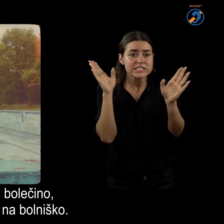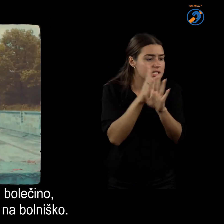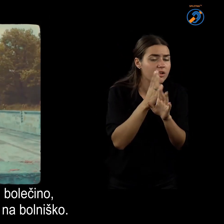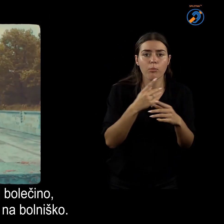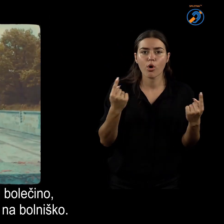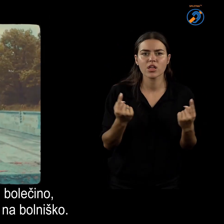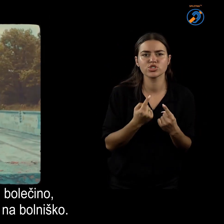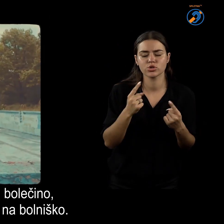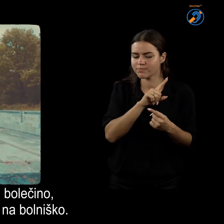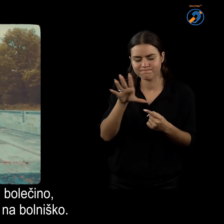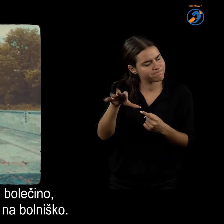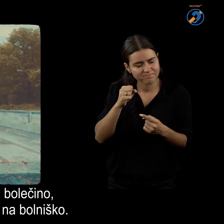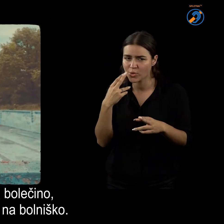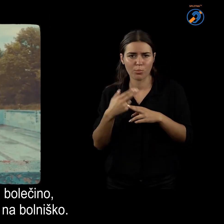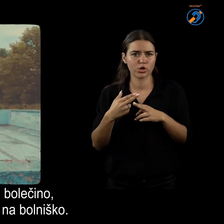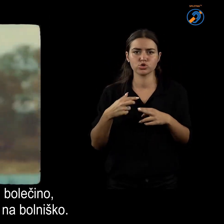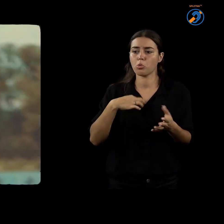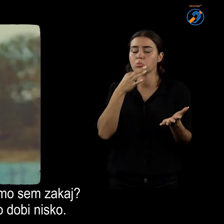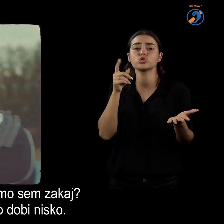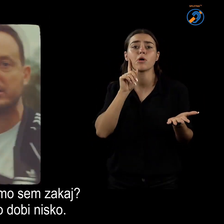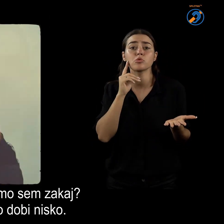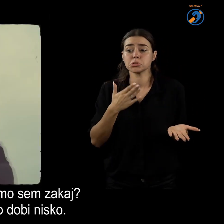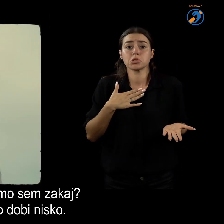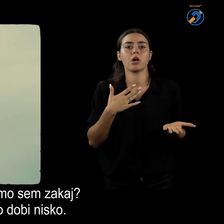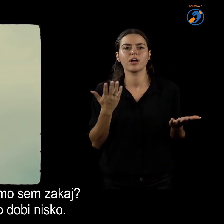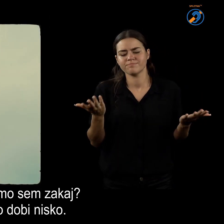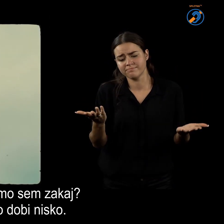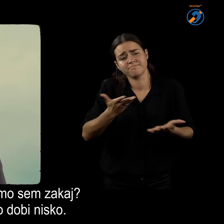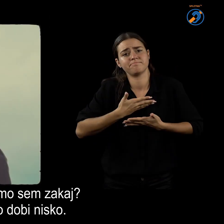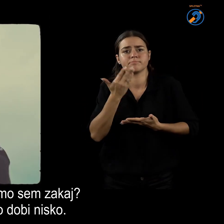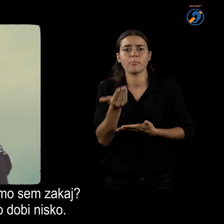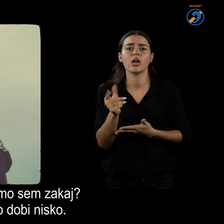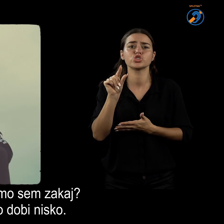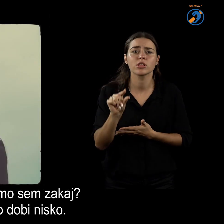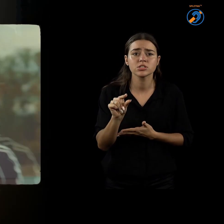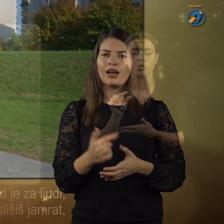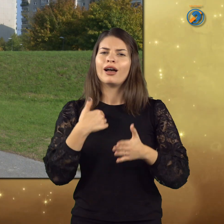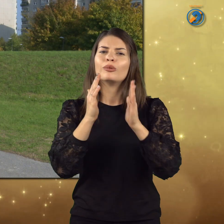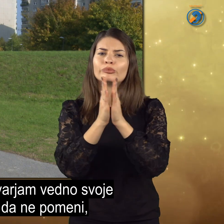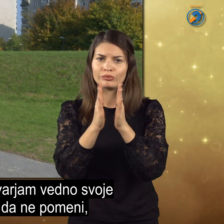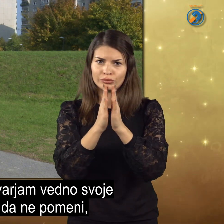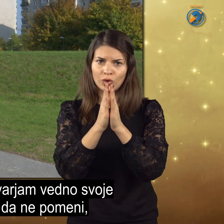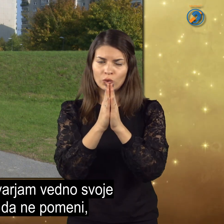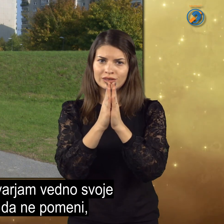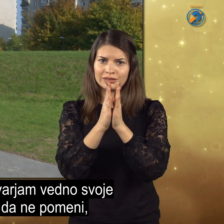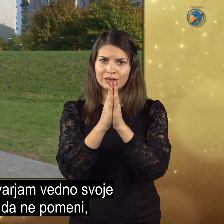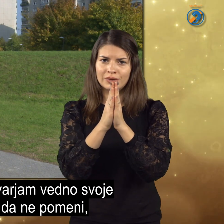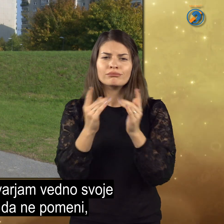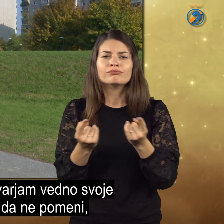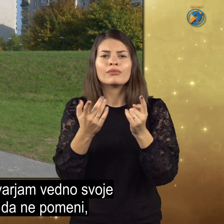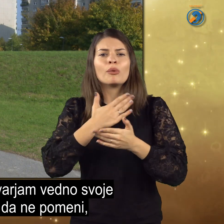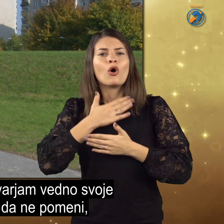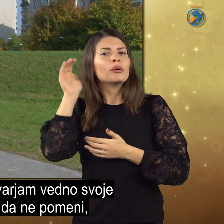dela, skrivali bolečino, niso hodili na bolniško. Vprašal mamo sem zakaj, ker plačo dobi nizko. Prosim in nagovarjam pa vedno